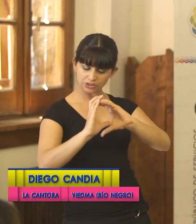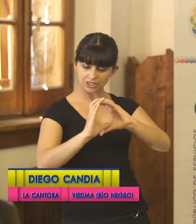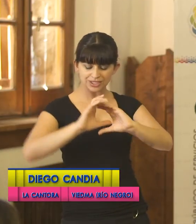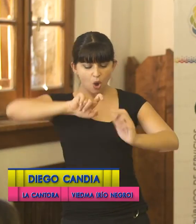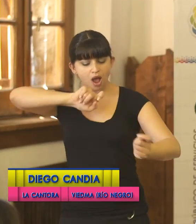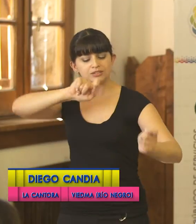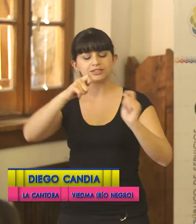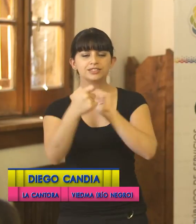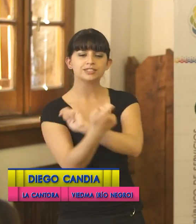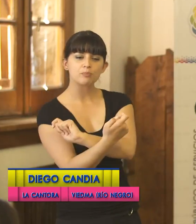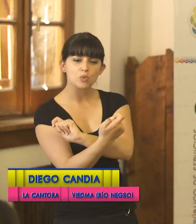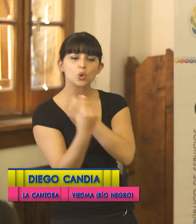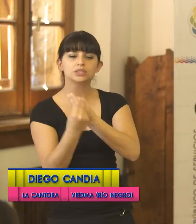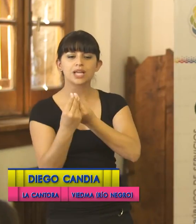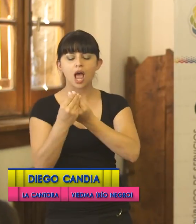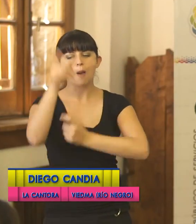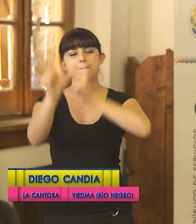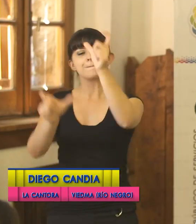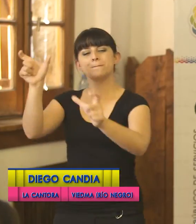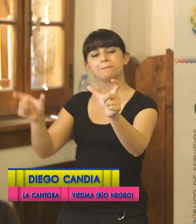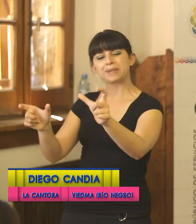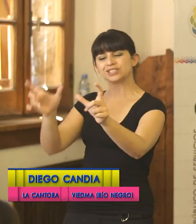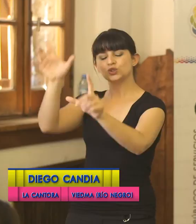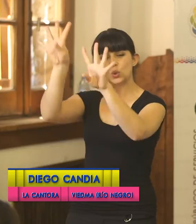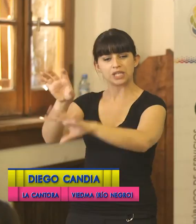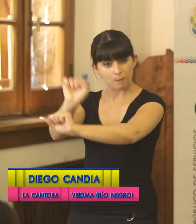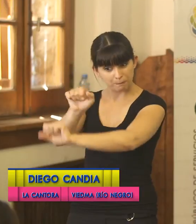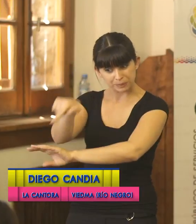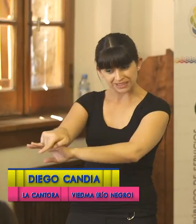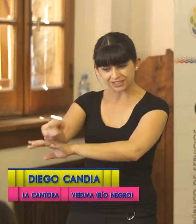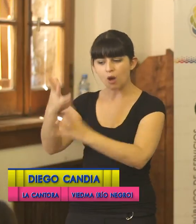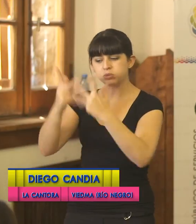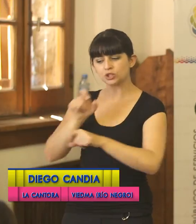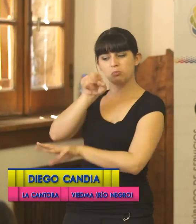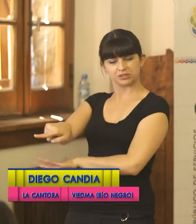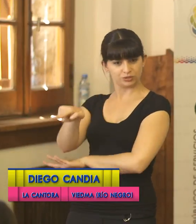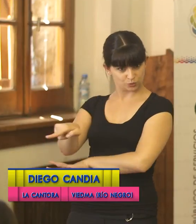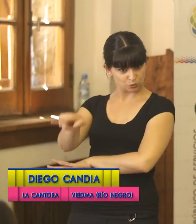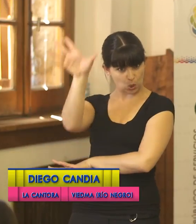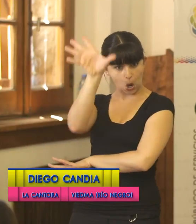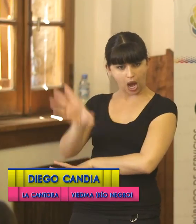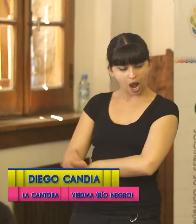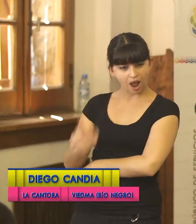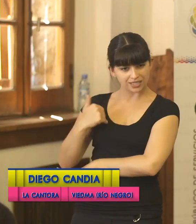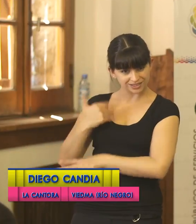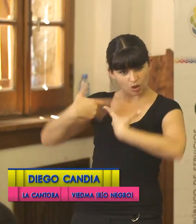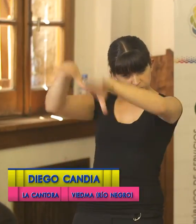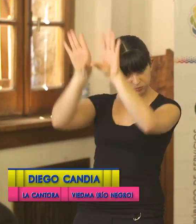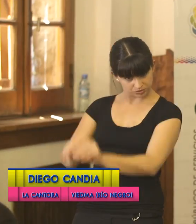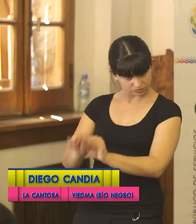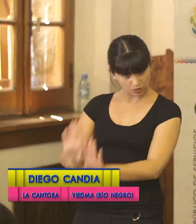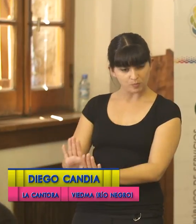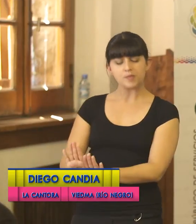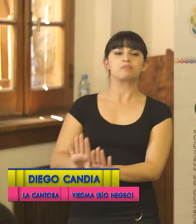proyecto de los compañeros presos de toda la república argentina y a través de eso sacamos más de 200 compañeros